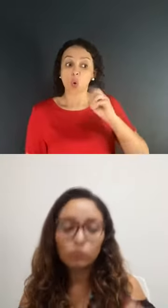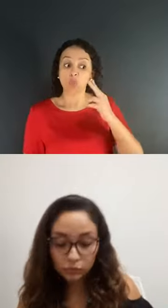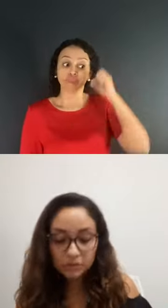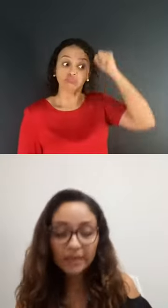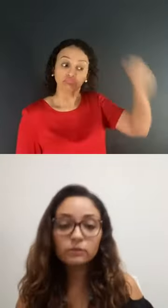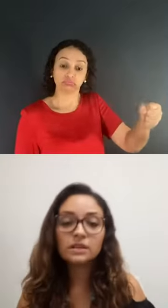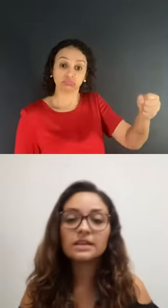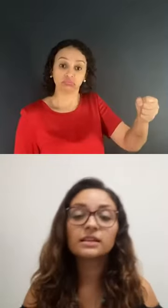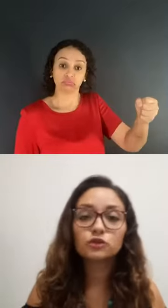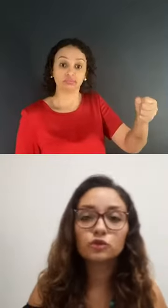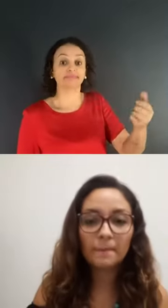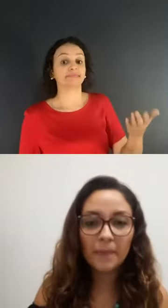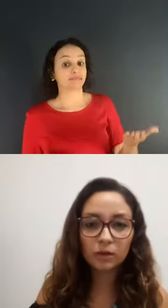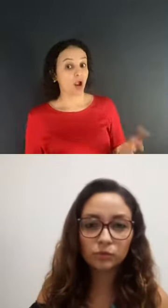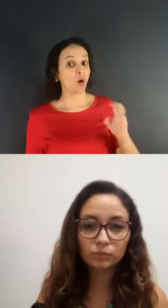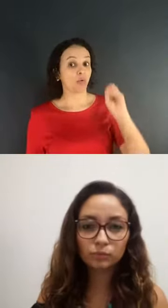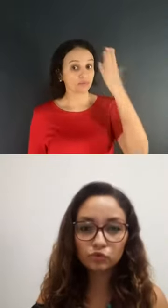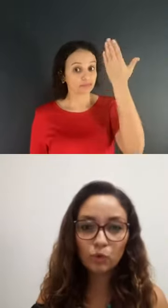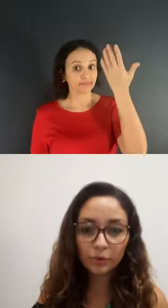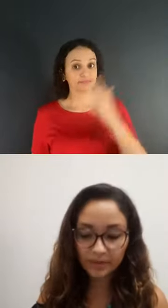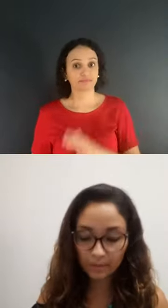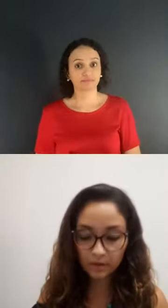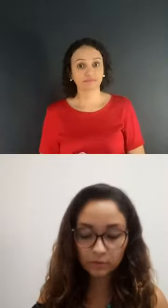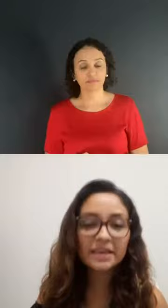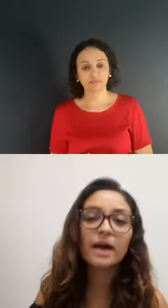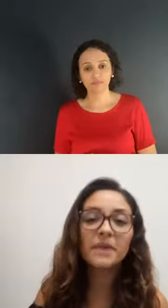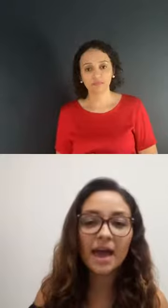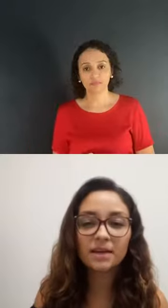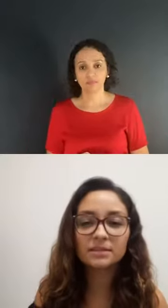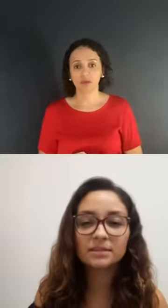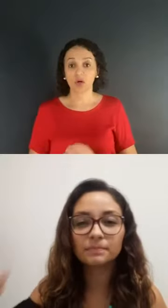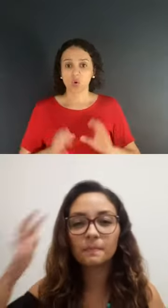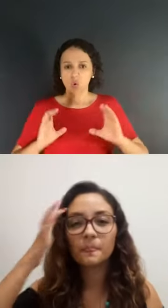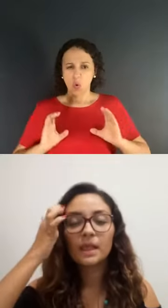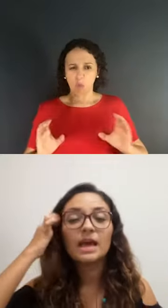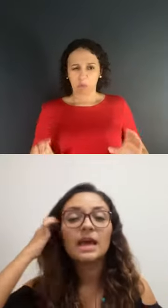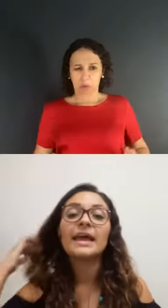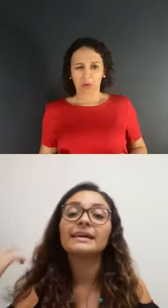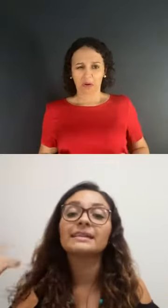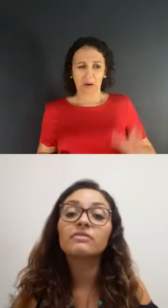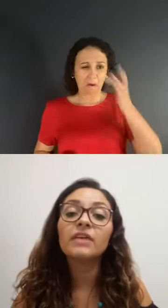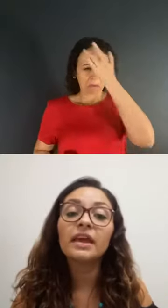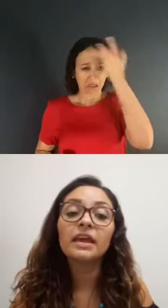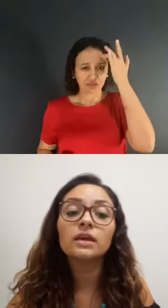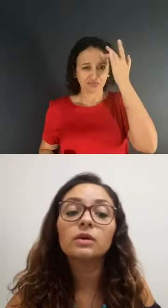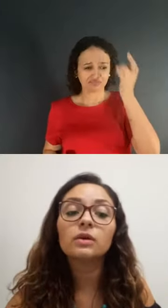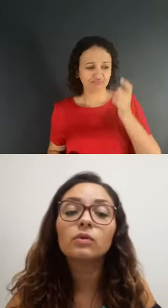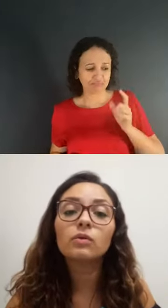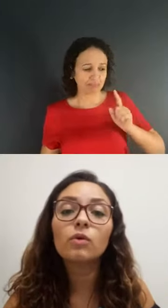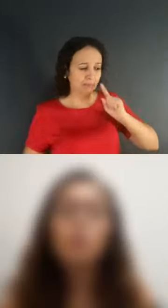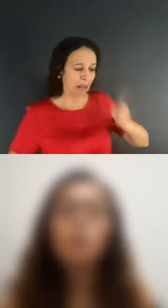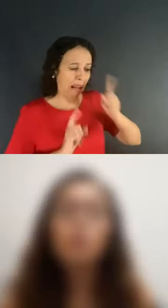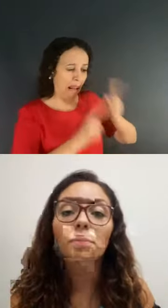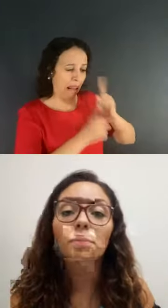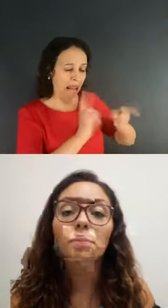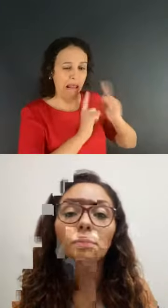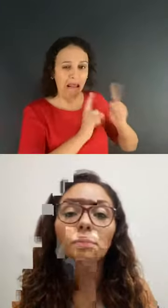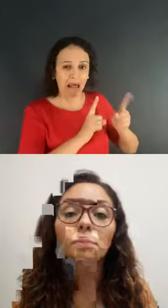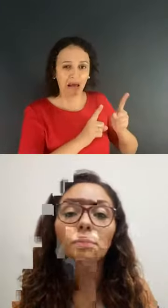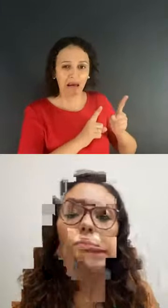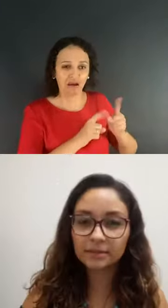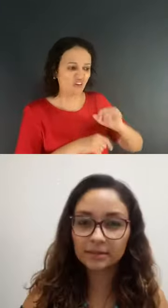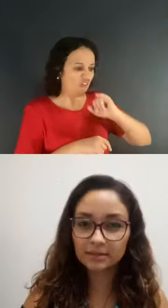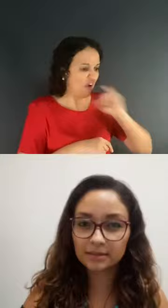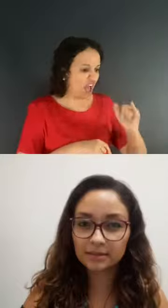Dentro desse relacionamento, um dos comportamentos que é a ameaça, ela vem com algumas